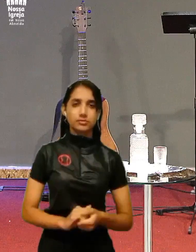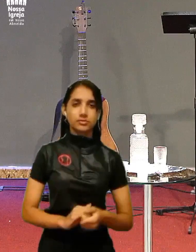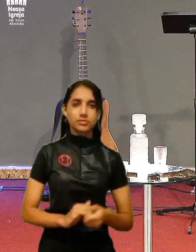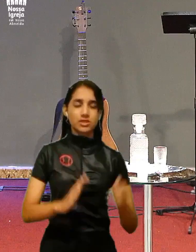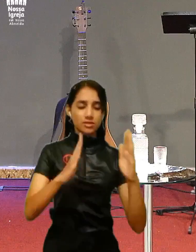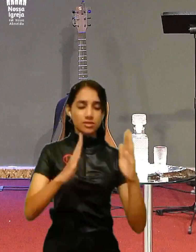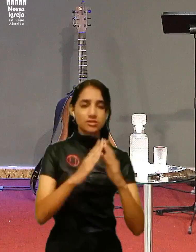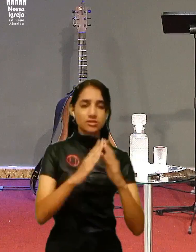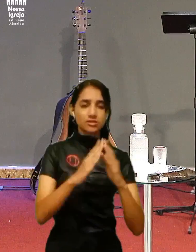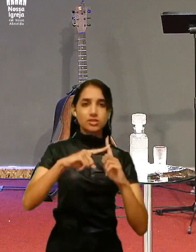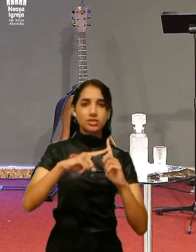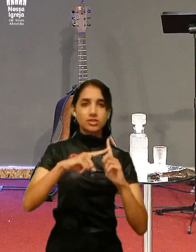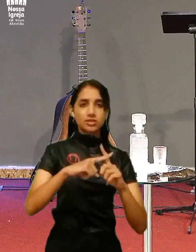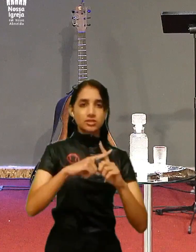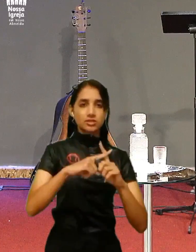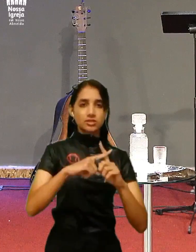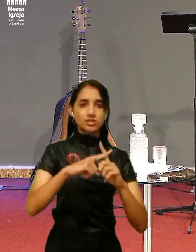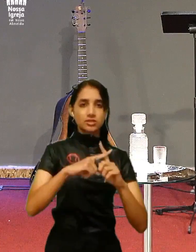corrompidas.